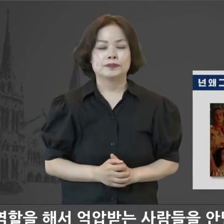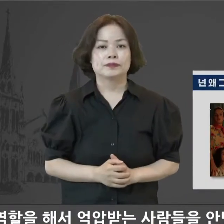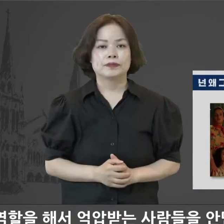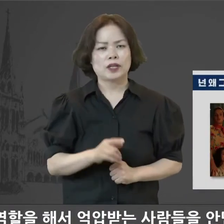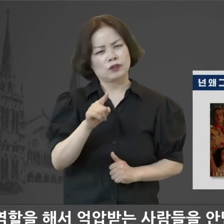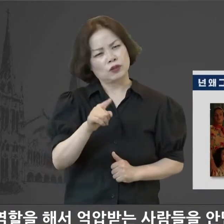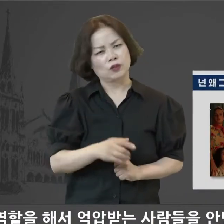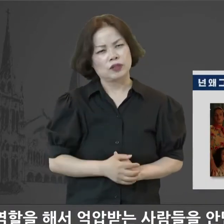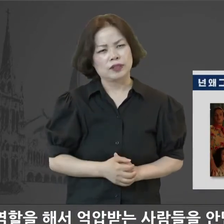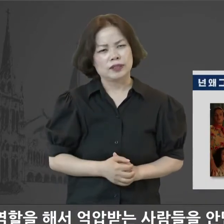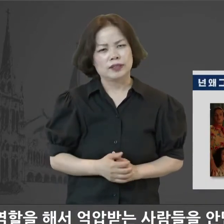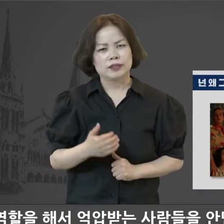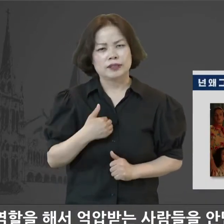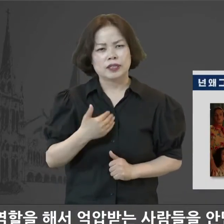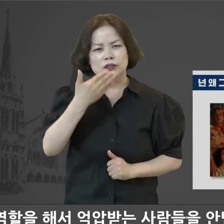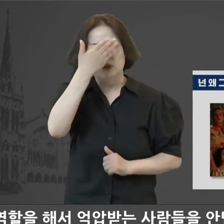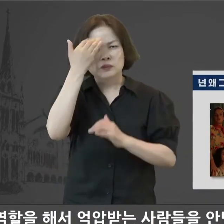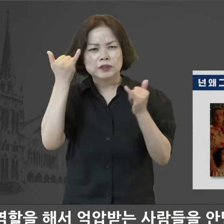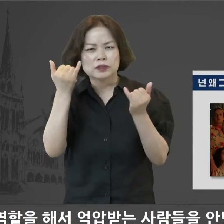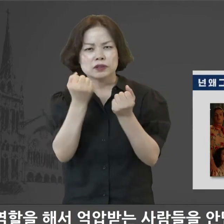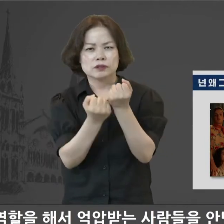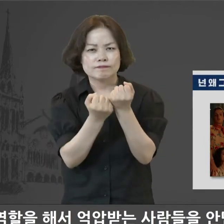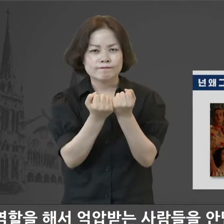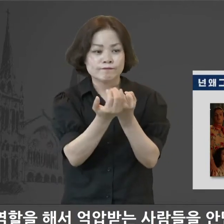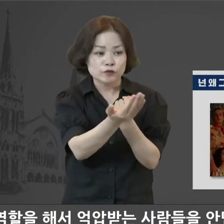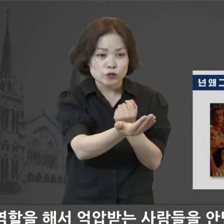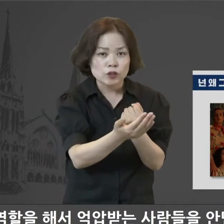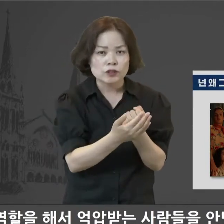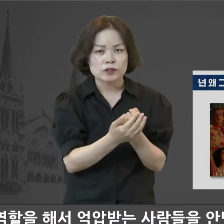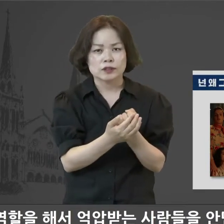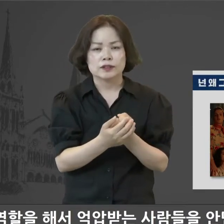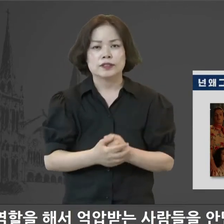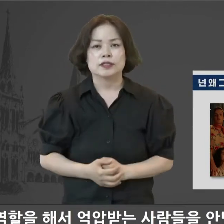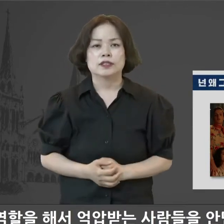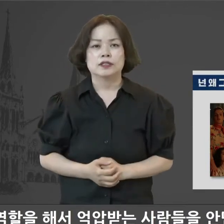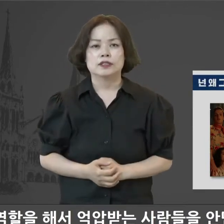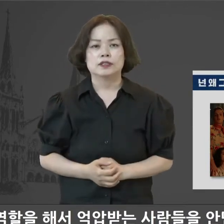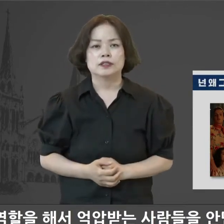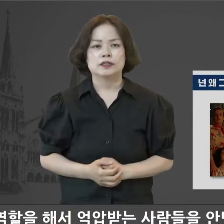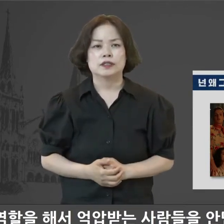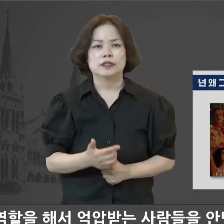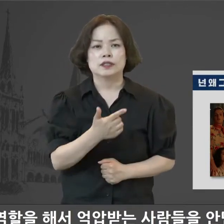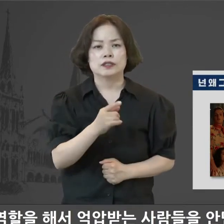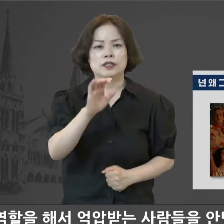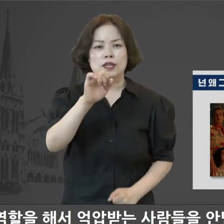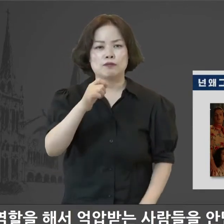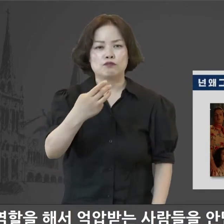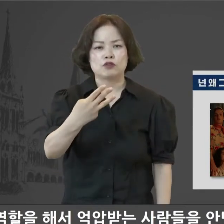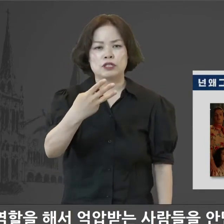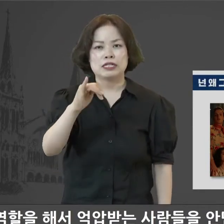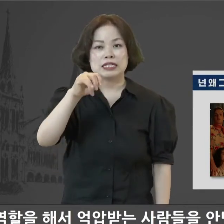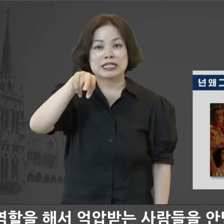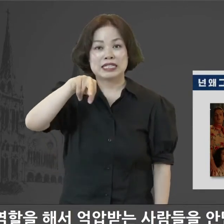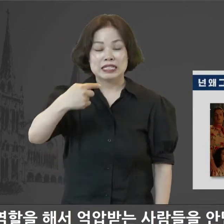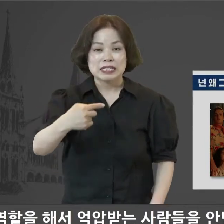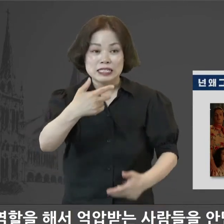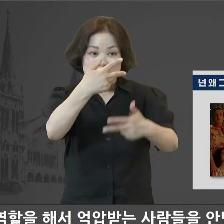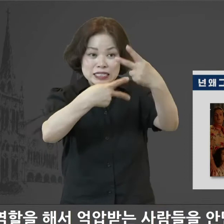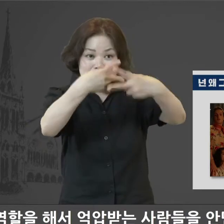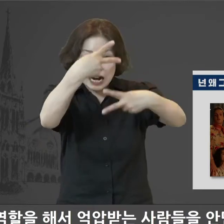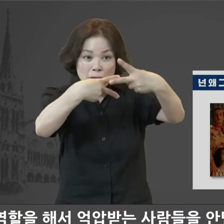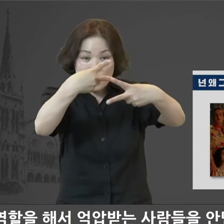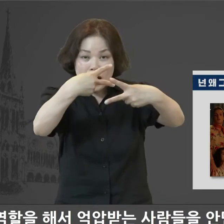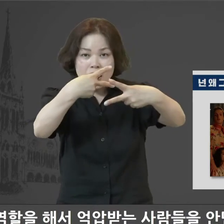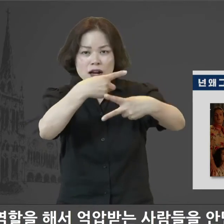그래서 저게 지금 제가 젊은이들 설득하려고 들고 나오는 건데, 넷플릭스에 서비스되는 드라마 중에 넌 왜